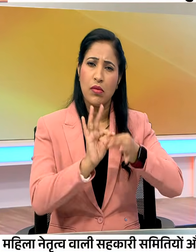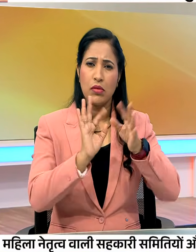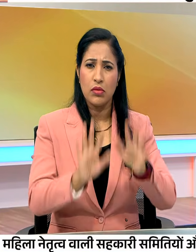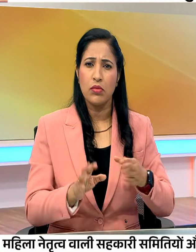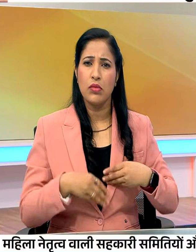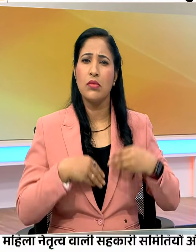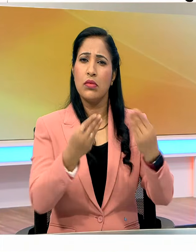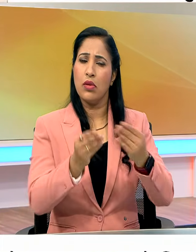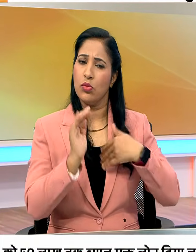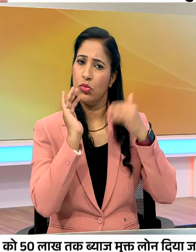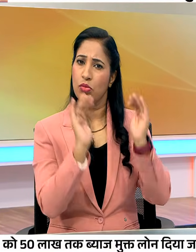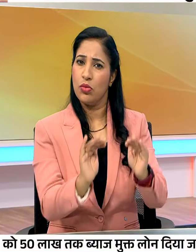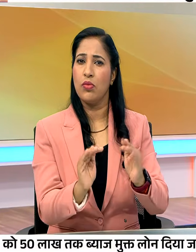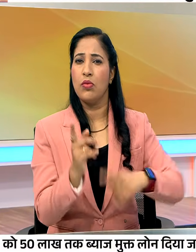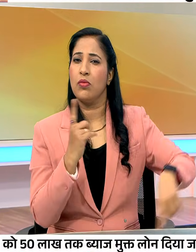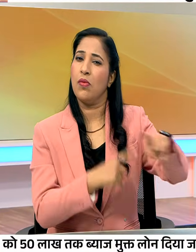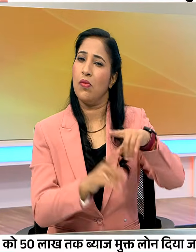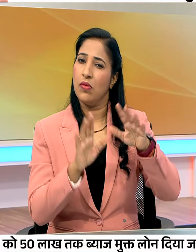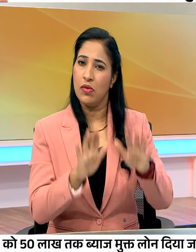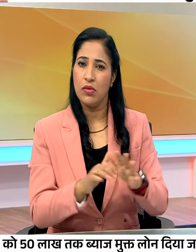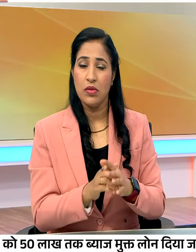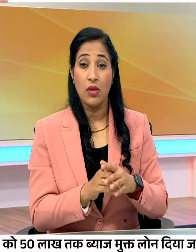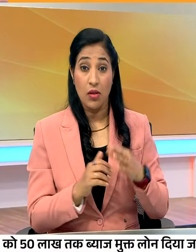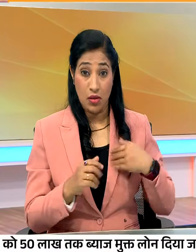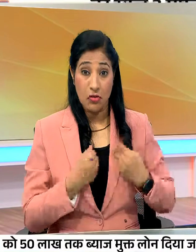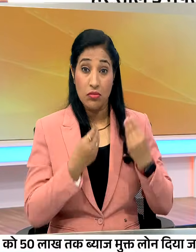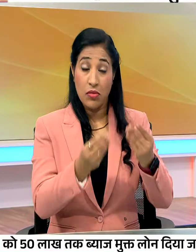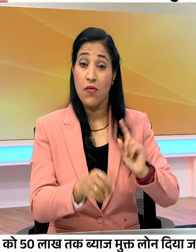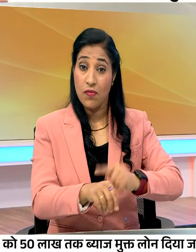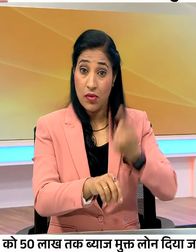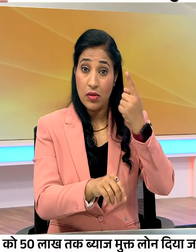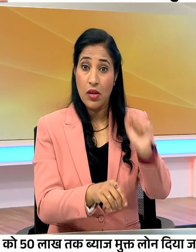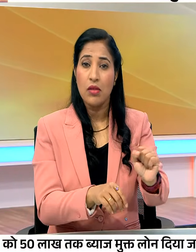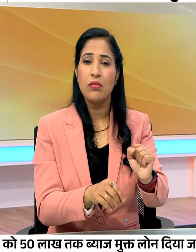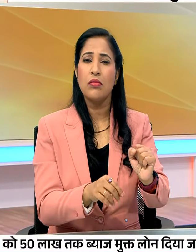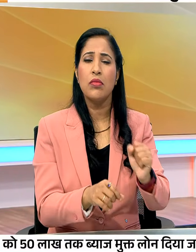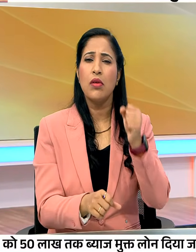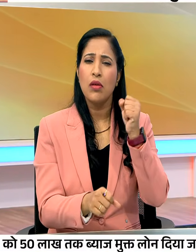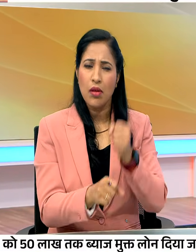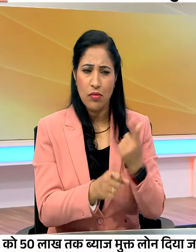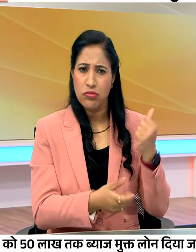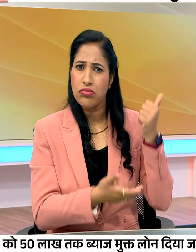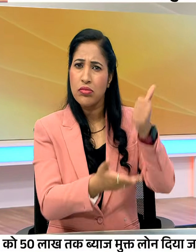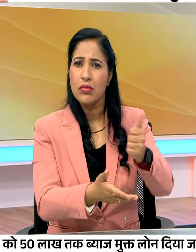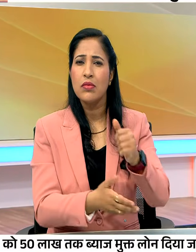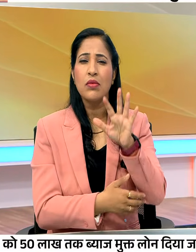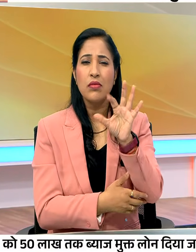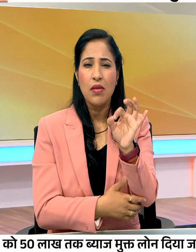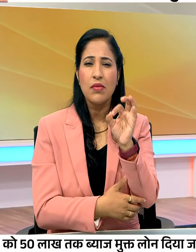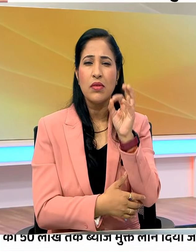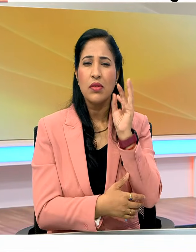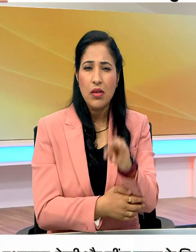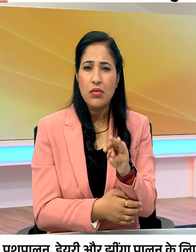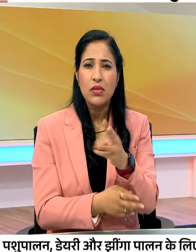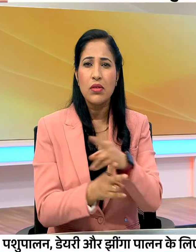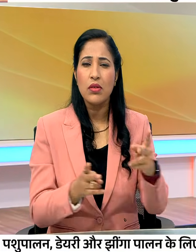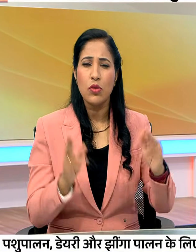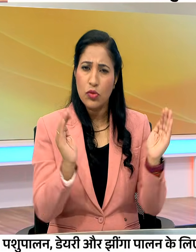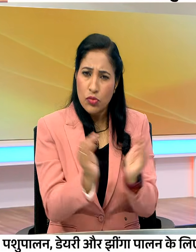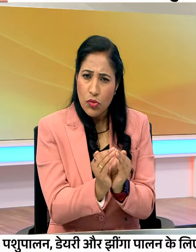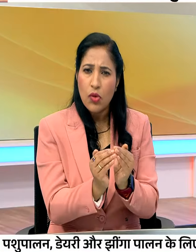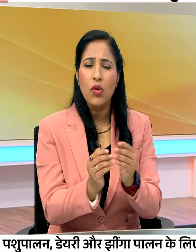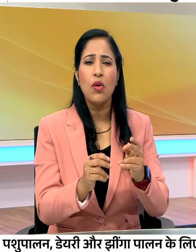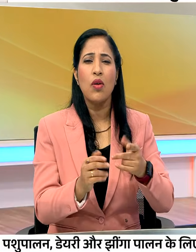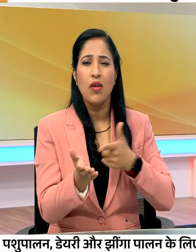these cooperatives that we are going to do. We will be giving a one-time grant of 50,000 to small and marginal